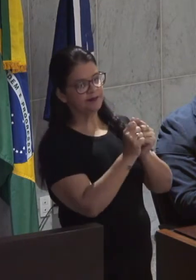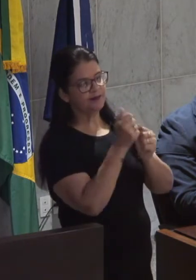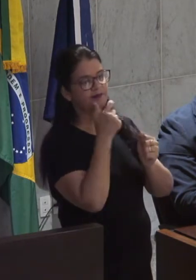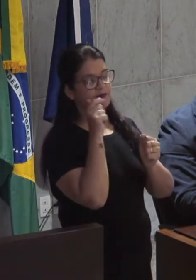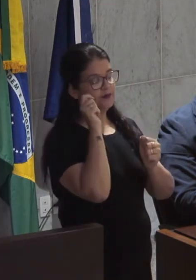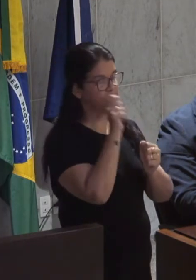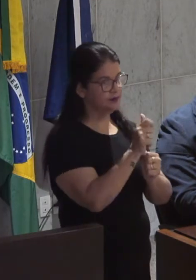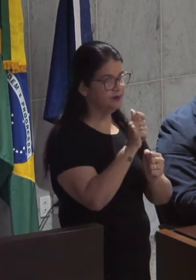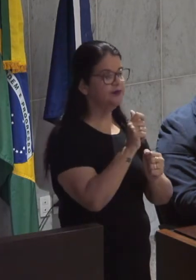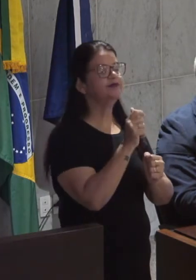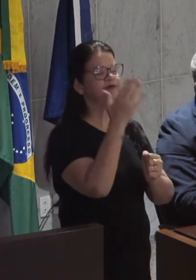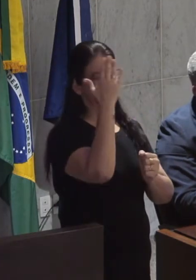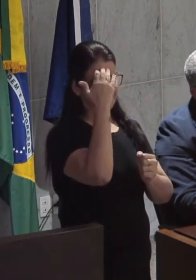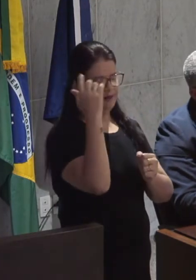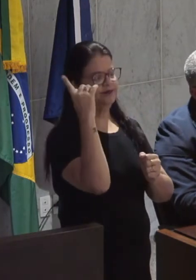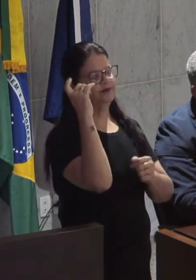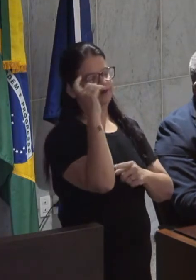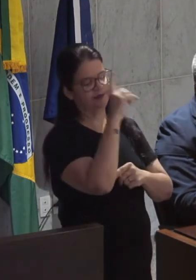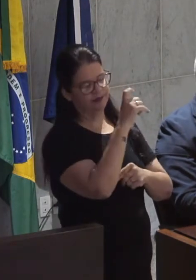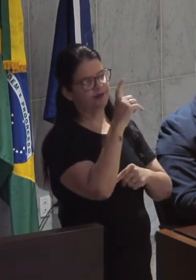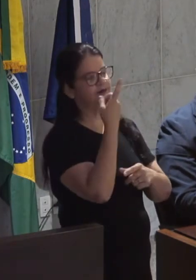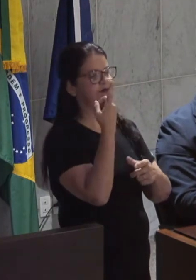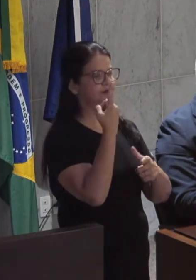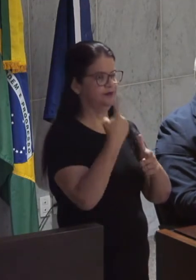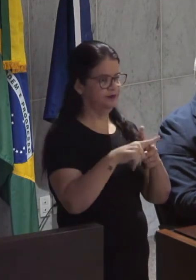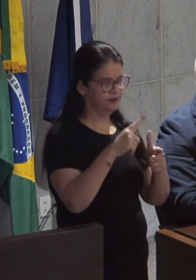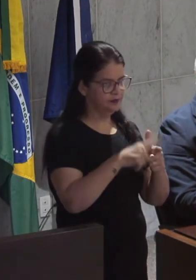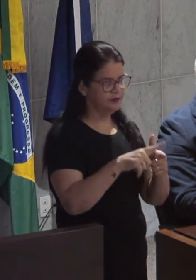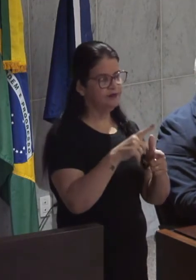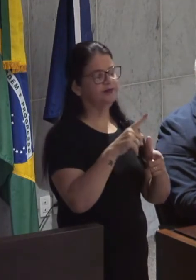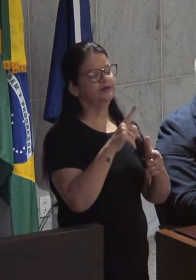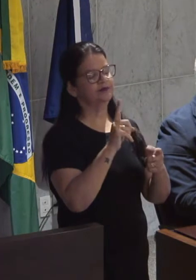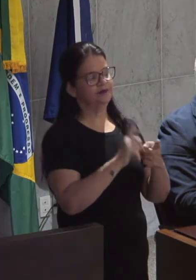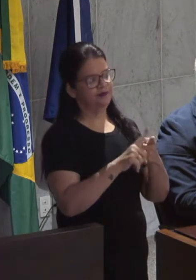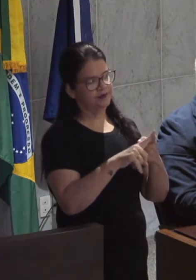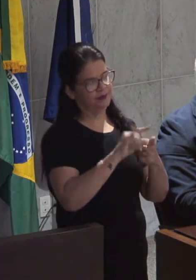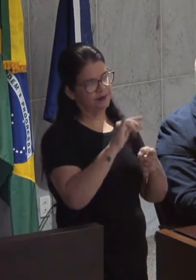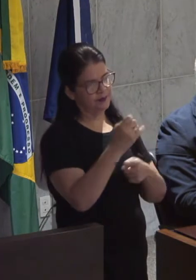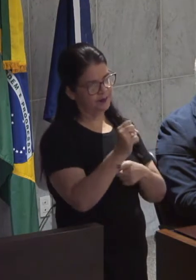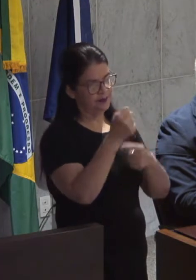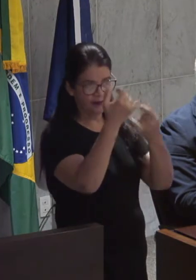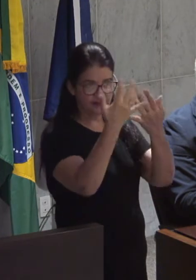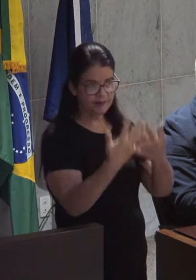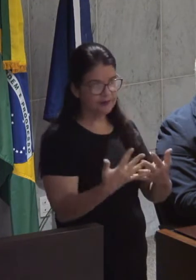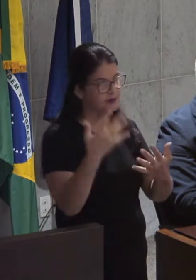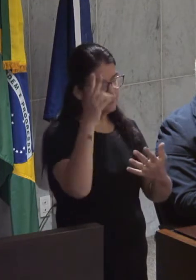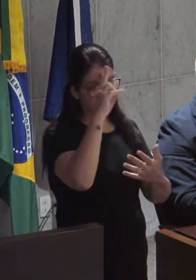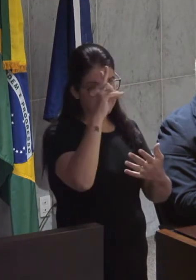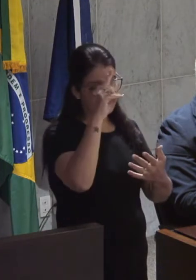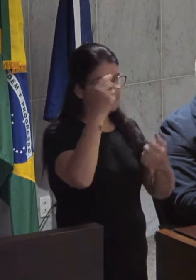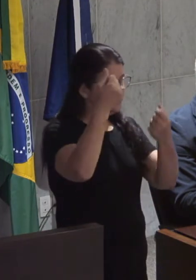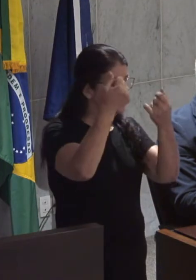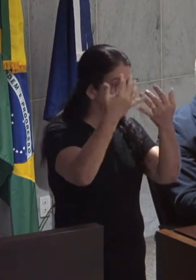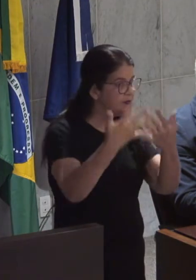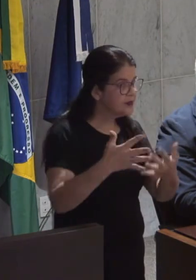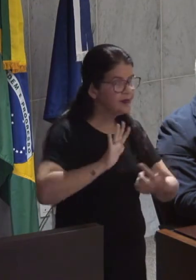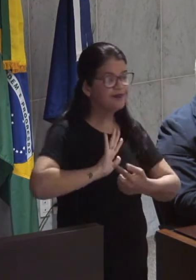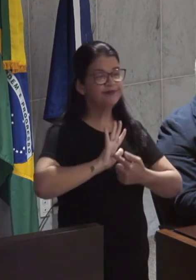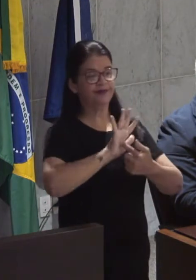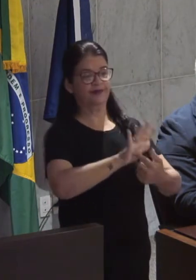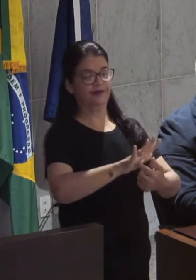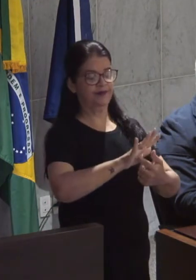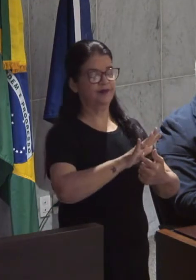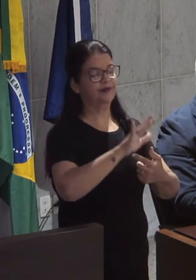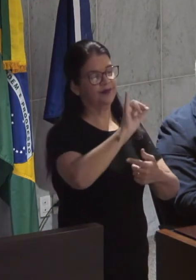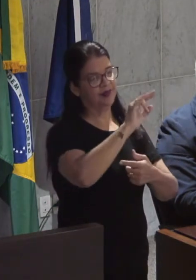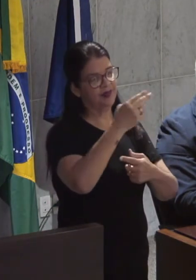companheiras que sabem da deficiência. Inclusive, a Inês Belarmino falou aqui historicamente sobre as condições do